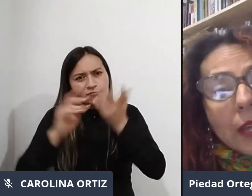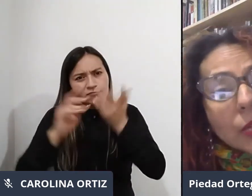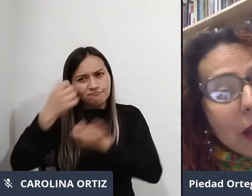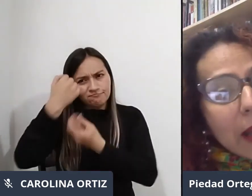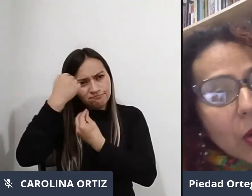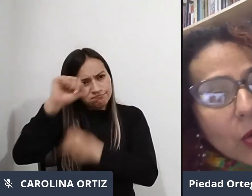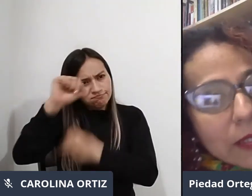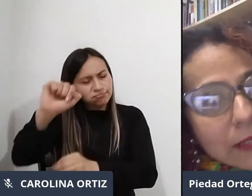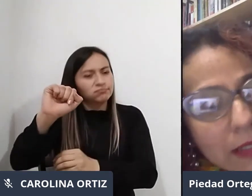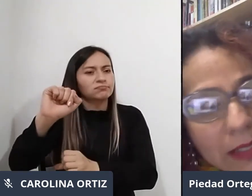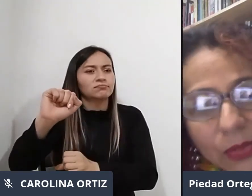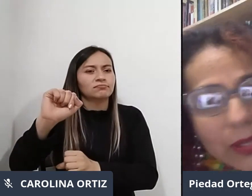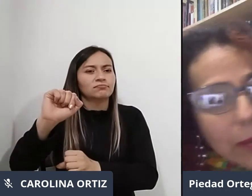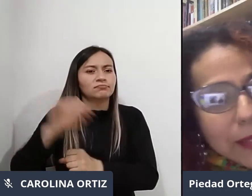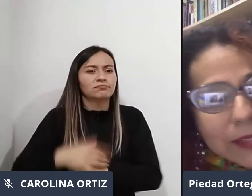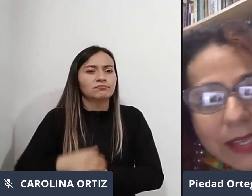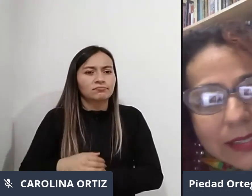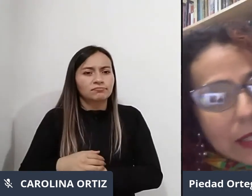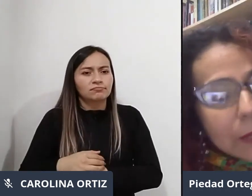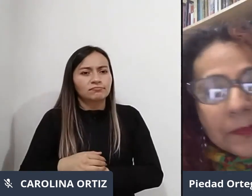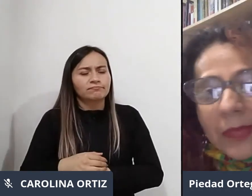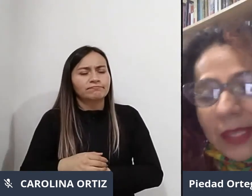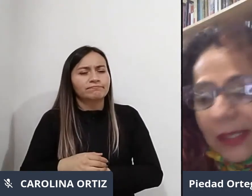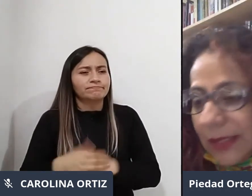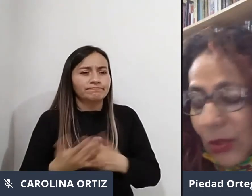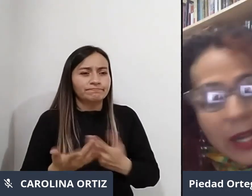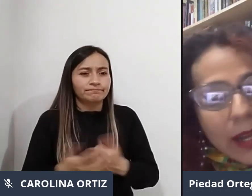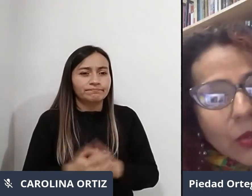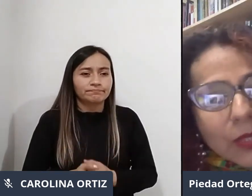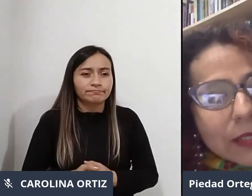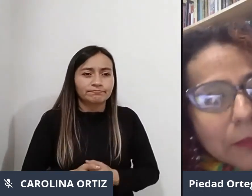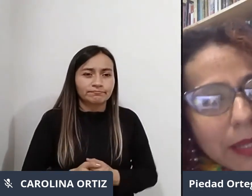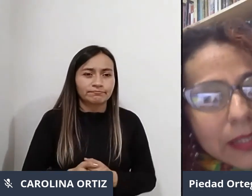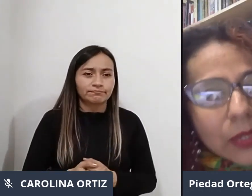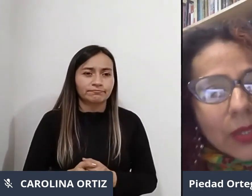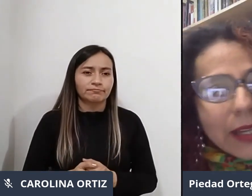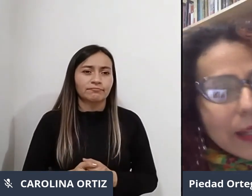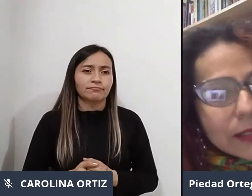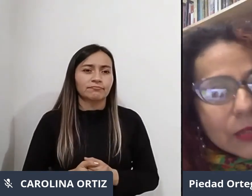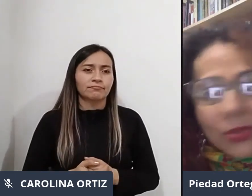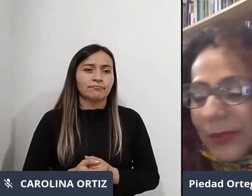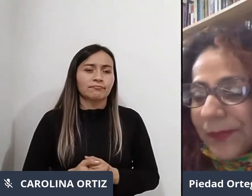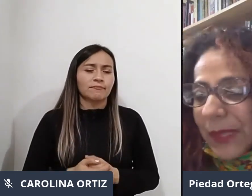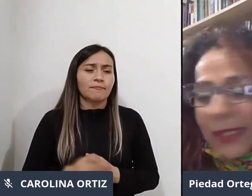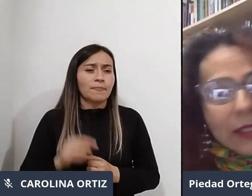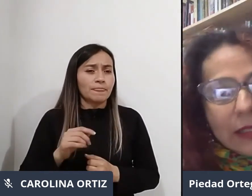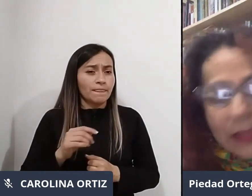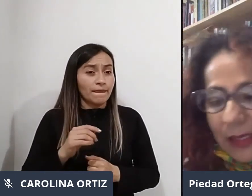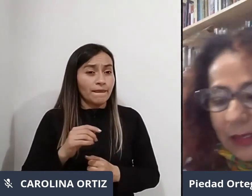los caracoles, con la presencia de los caracoles en México, del Ejército